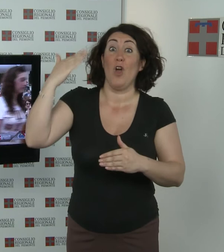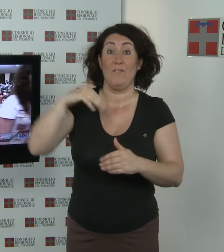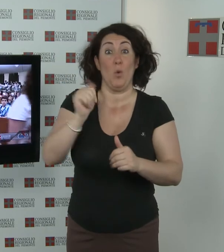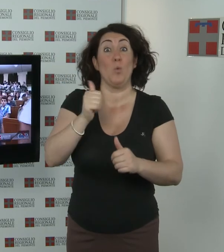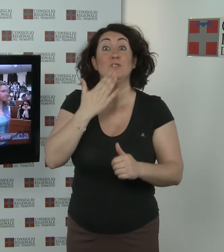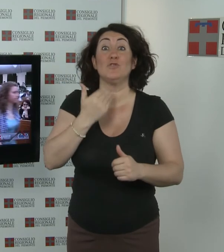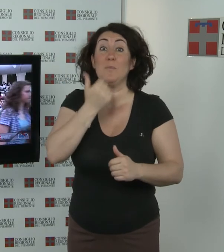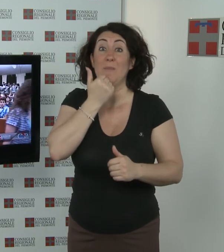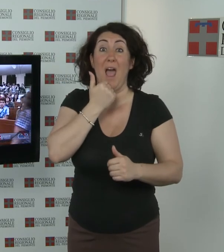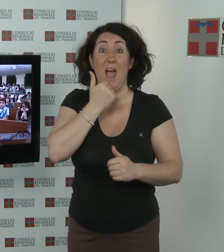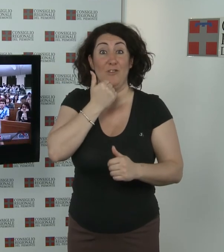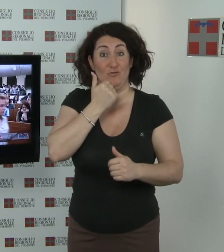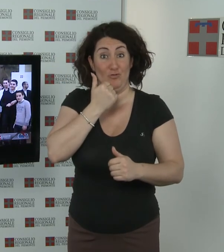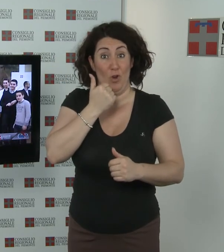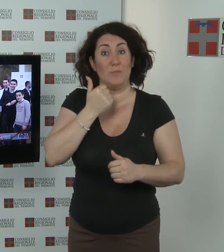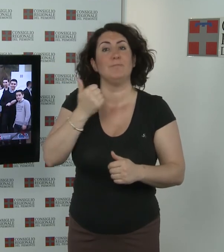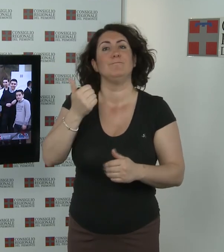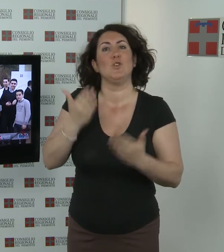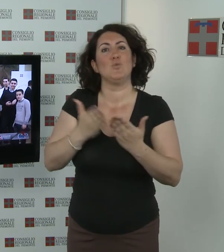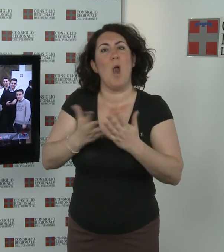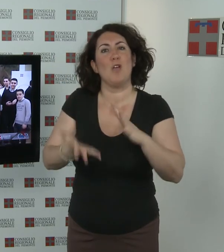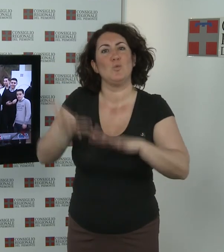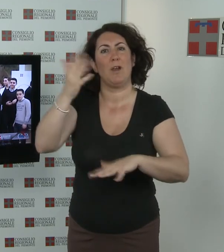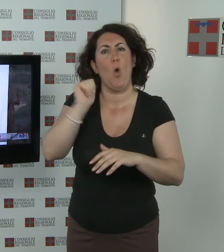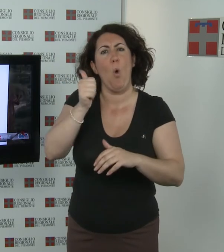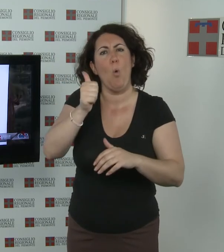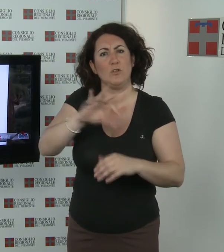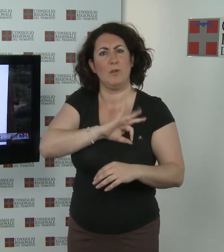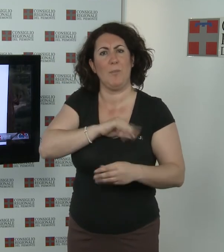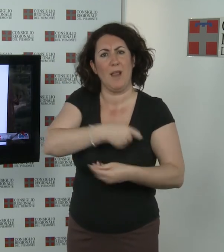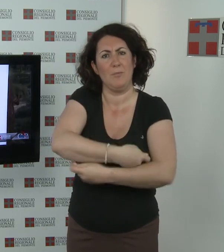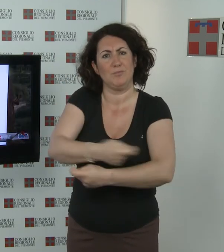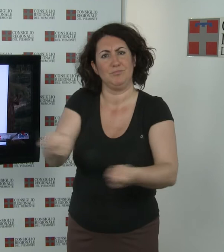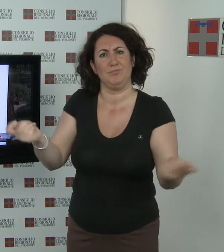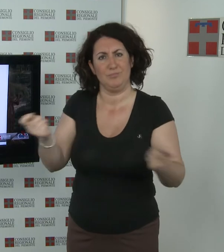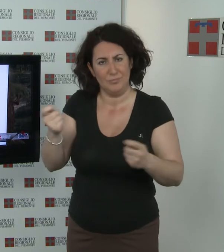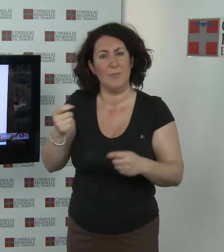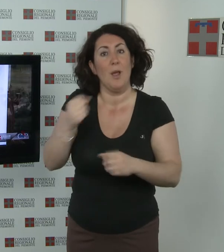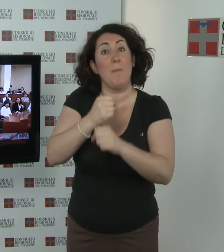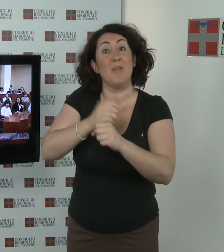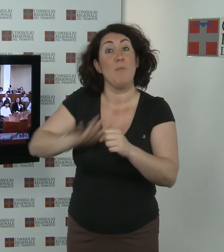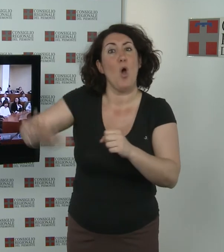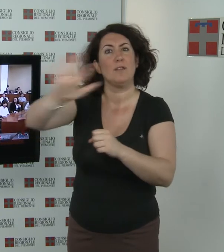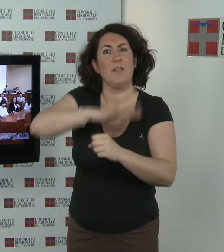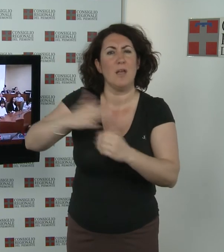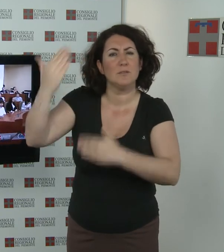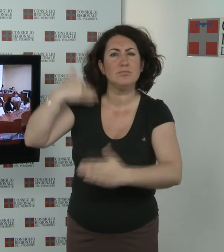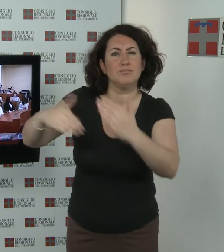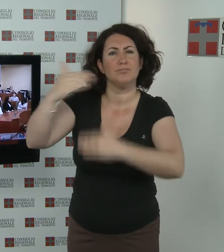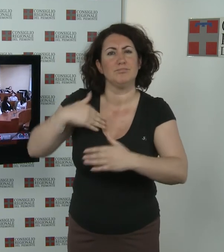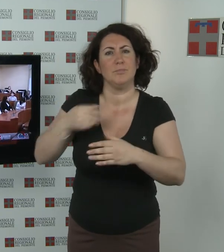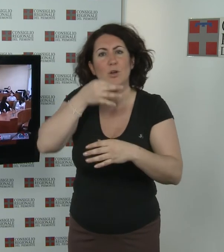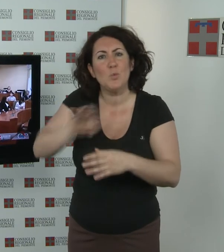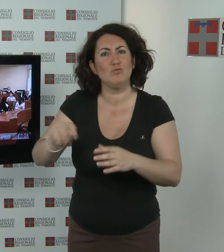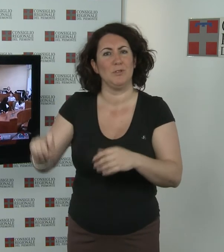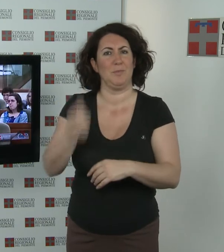le 14 scuole superiori del Piemonte vincitrici del concorso I piemontesi che fecero l'impresa, la costruzione dell'unità